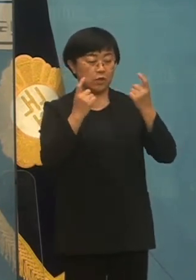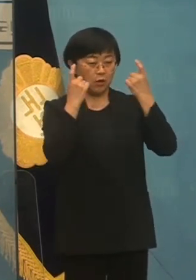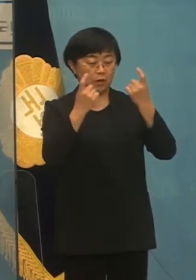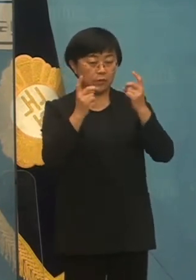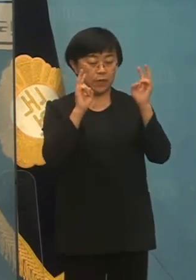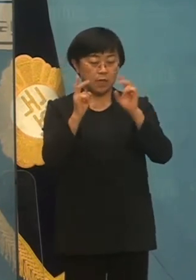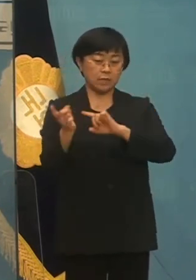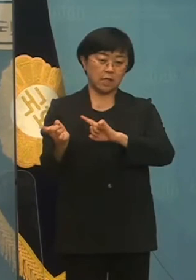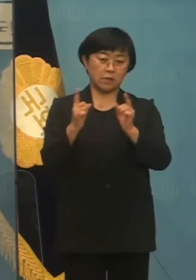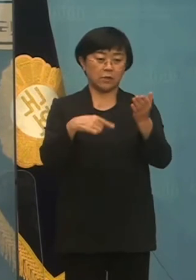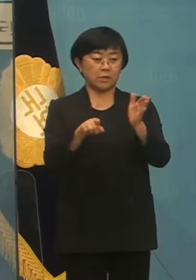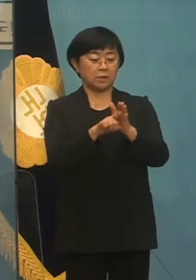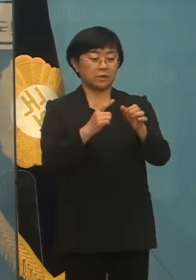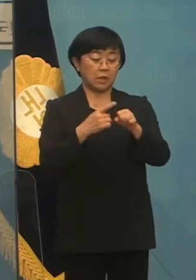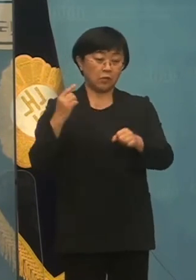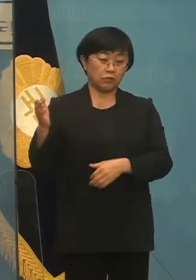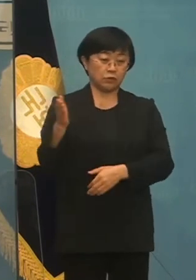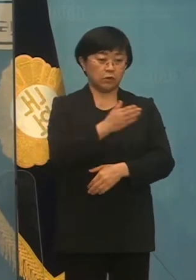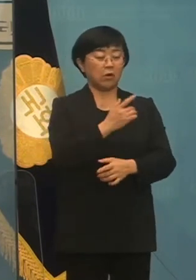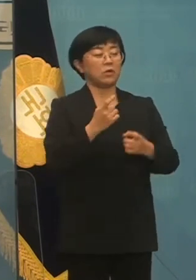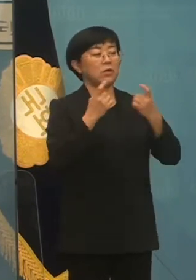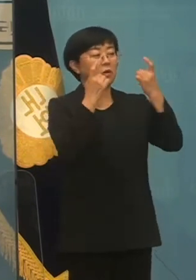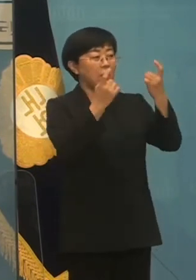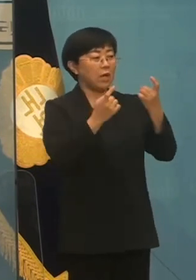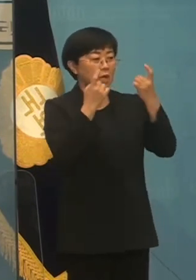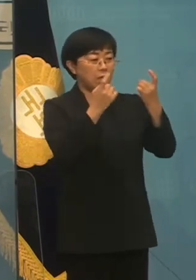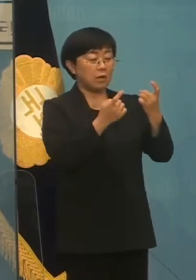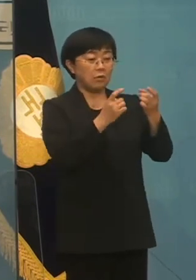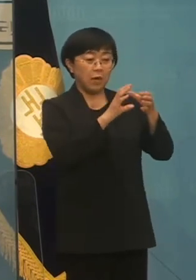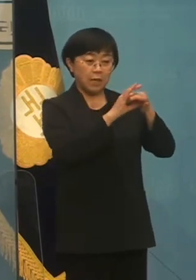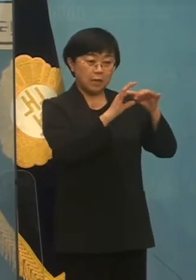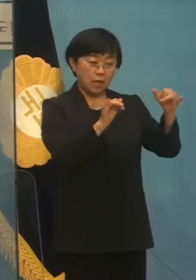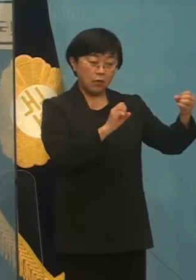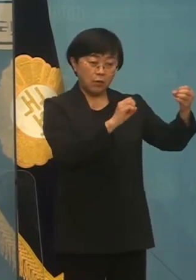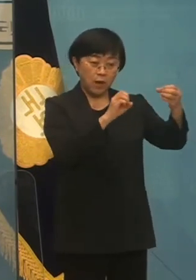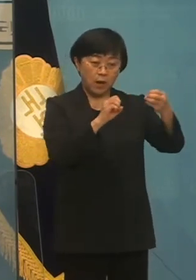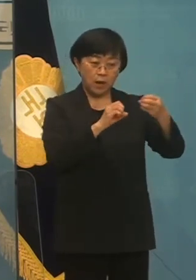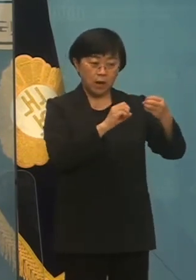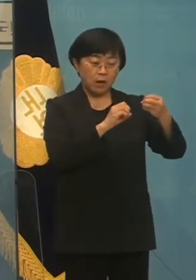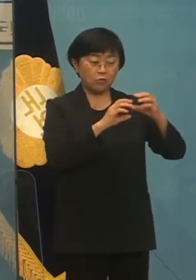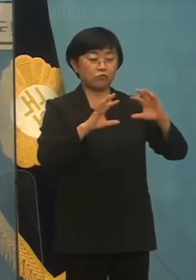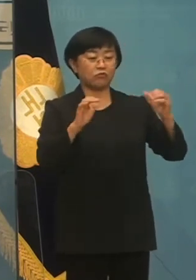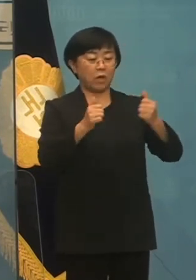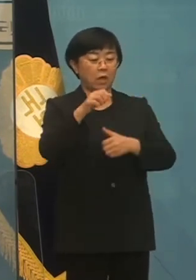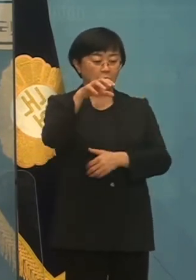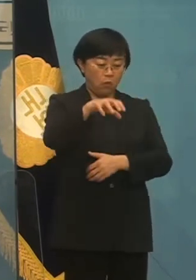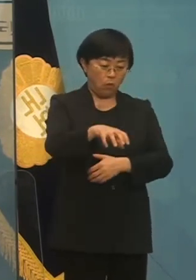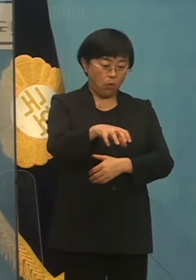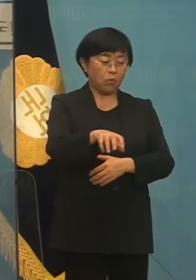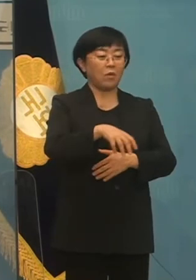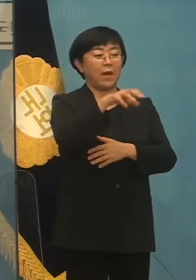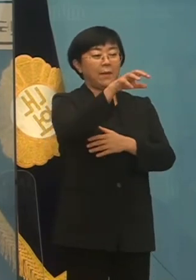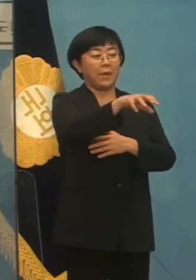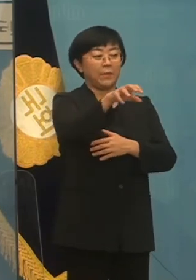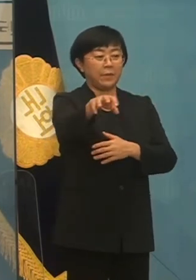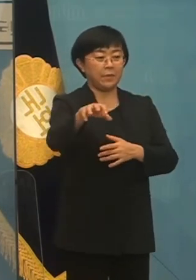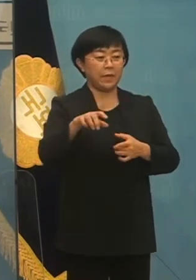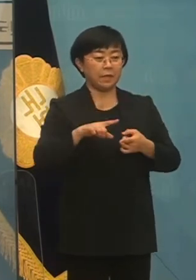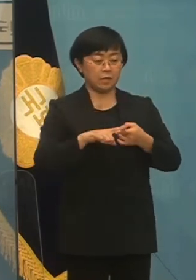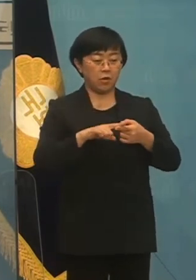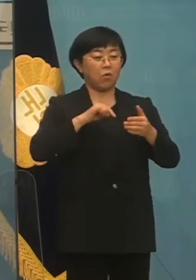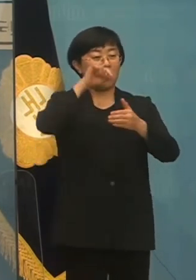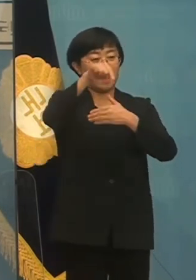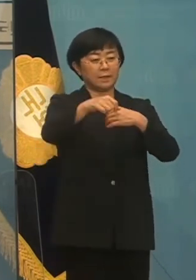위해서 작년부터 여행업계와 꾸준히 소통하면서 국회 회의장에서, 국회 본청 앞에서, 또